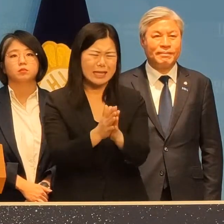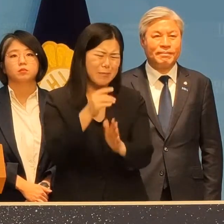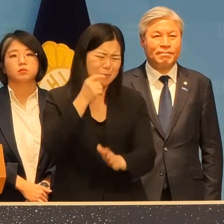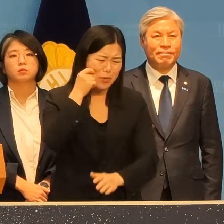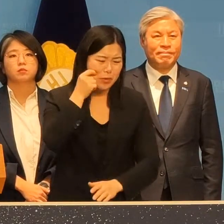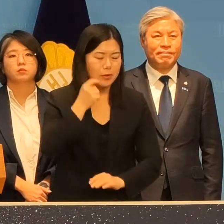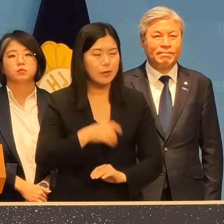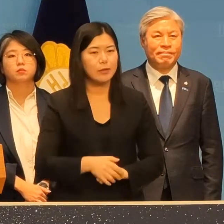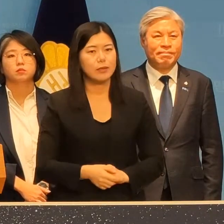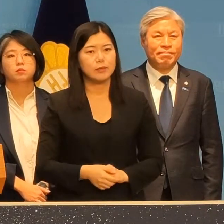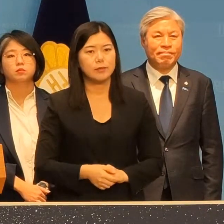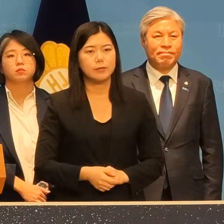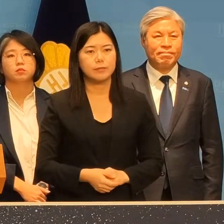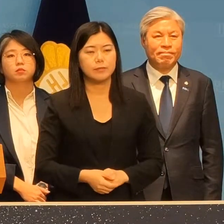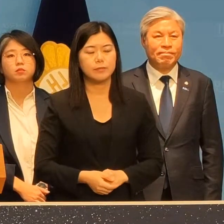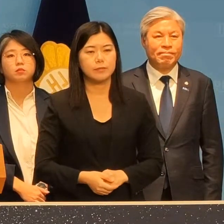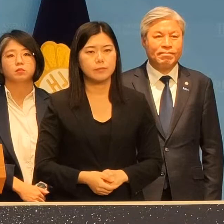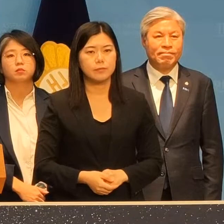시작도 못했습니다.